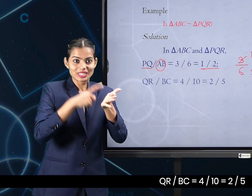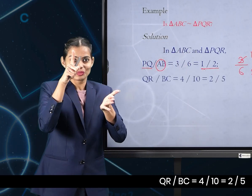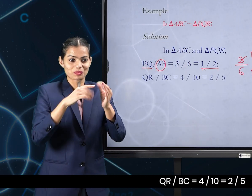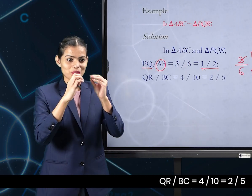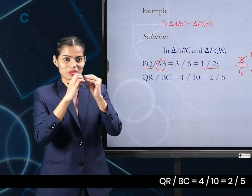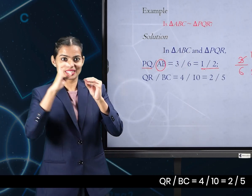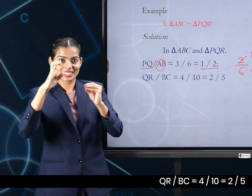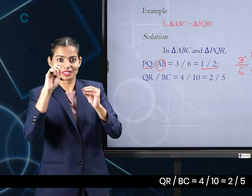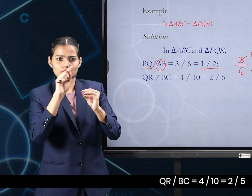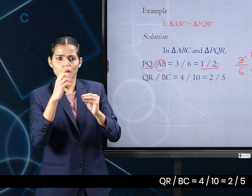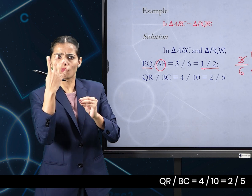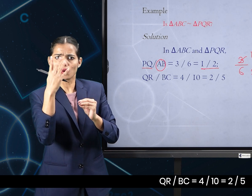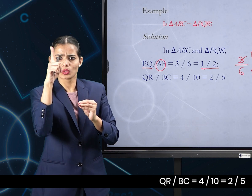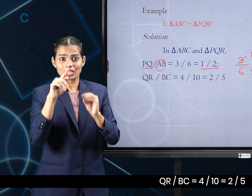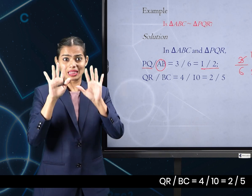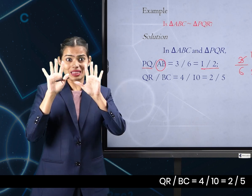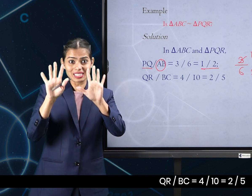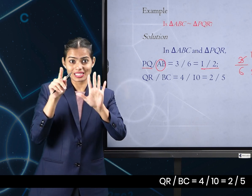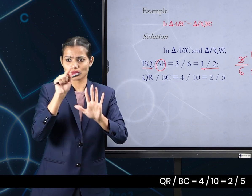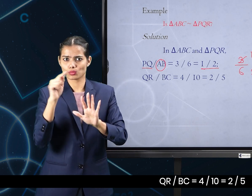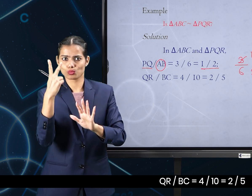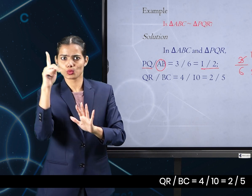QR/BC is equal 4/10 is equal 2/5।